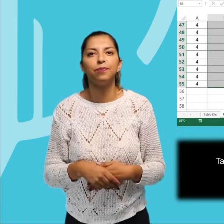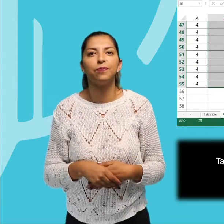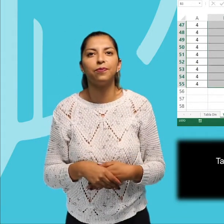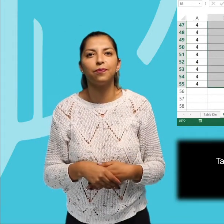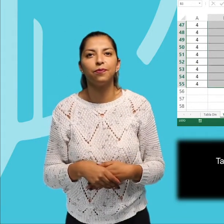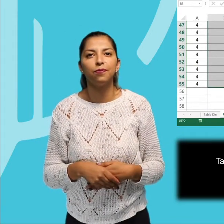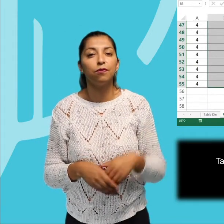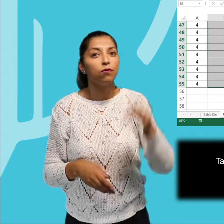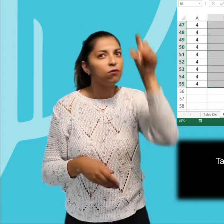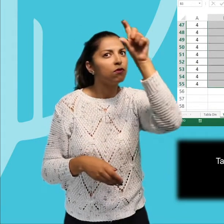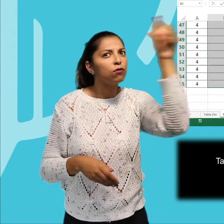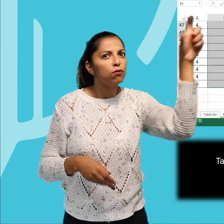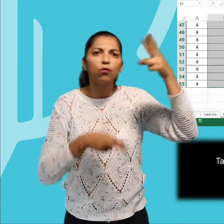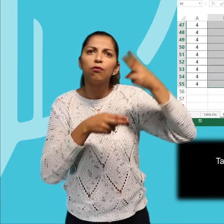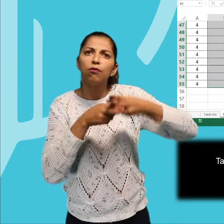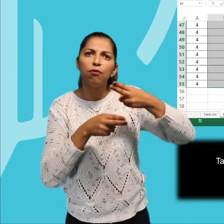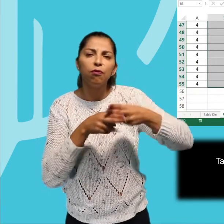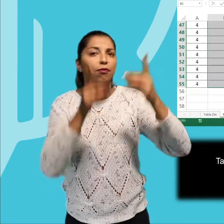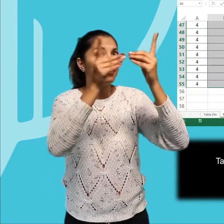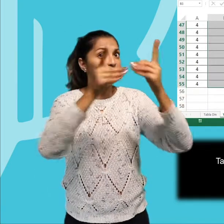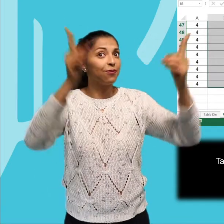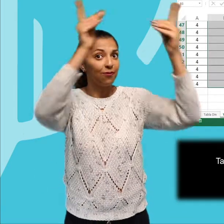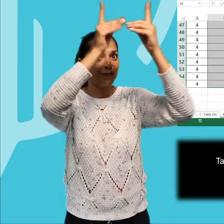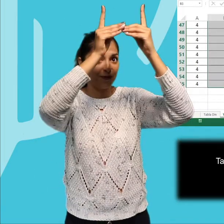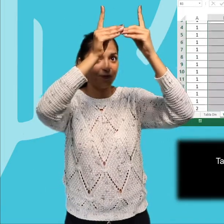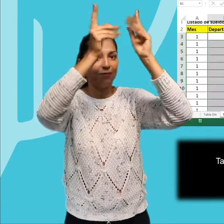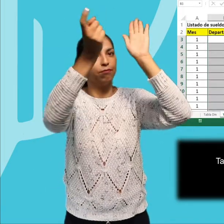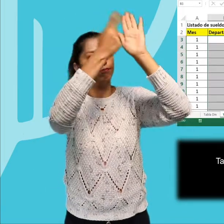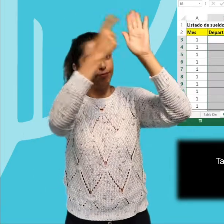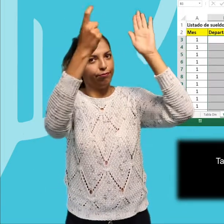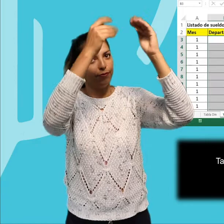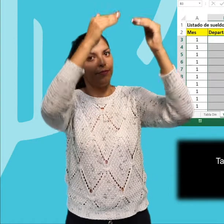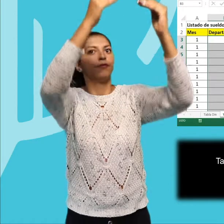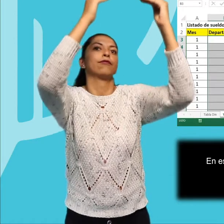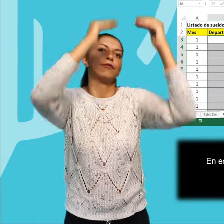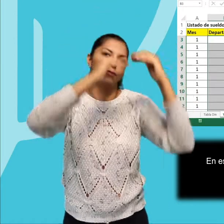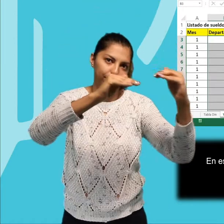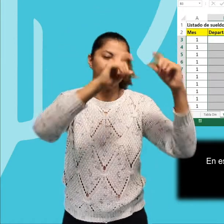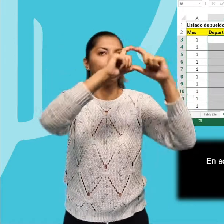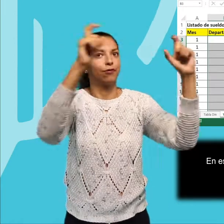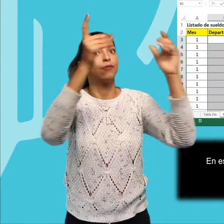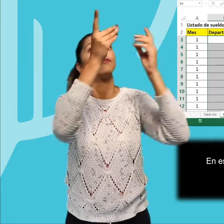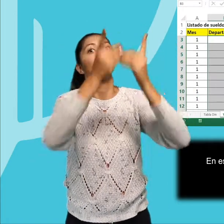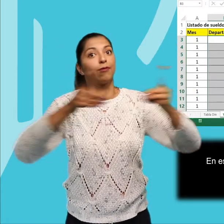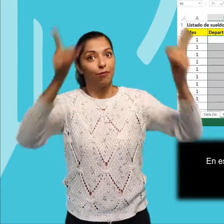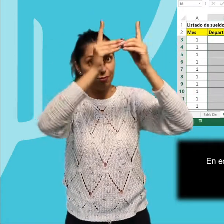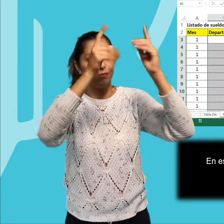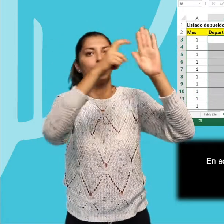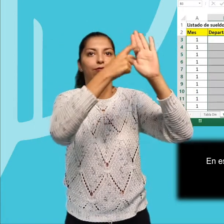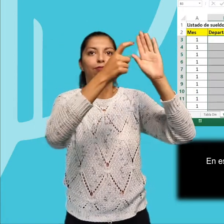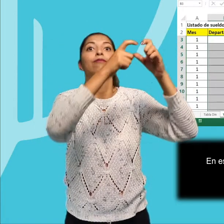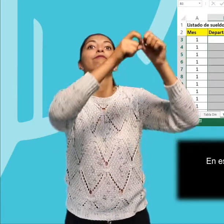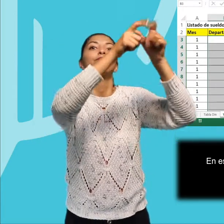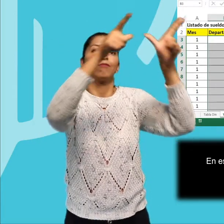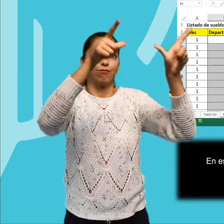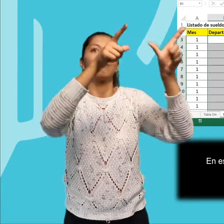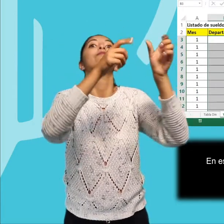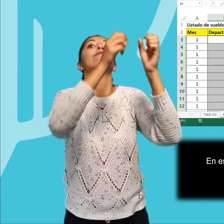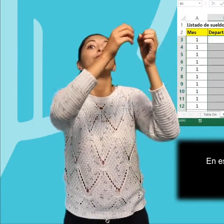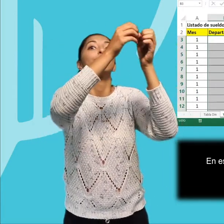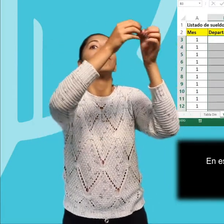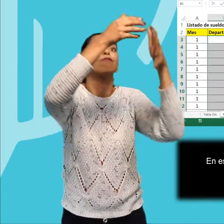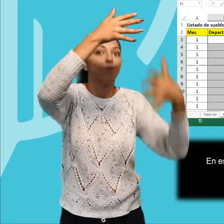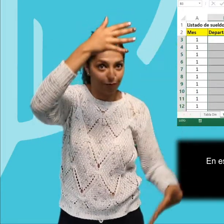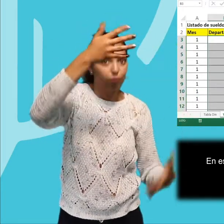También nos dirigimos al mismo menú datos, en la opción validación de datos. En este caso, en la pantalla de configuración, en